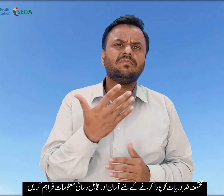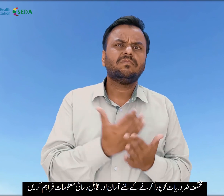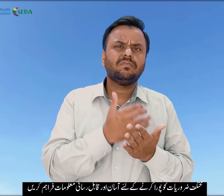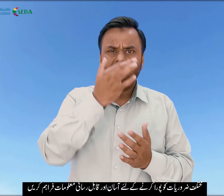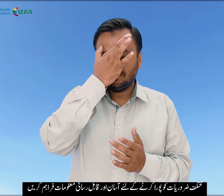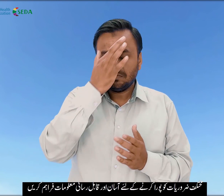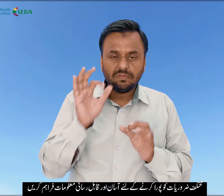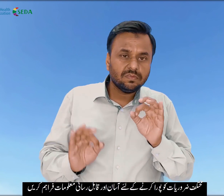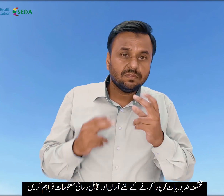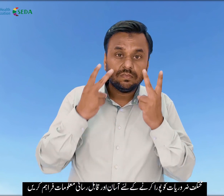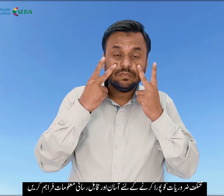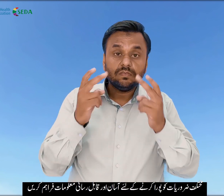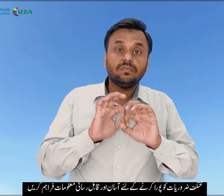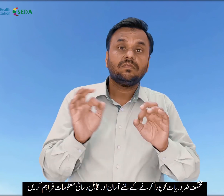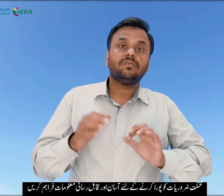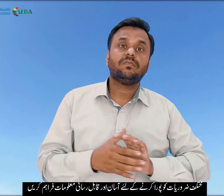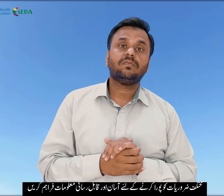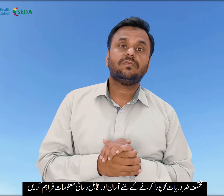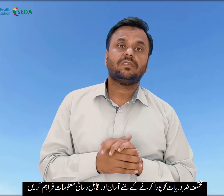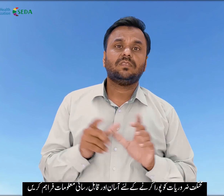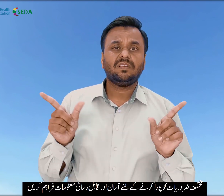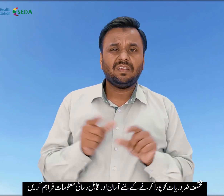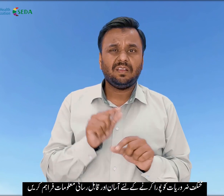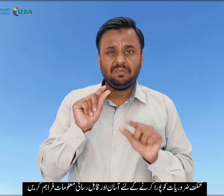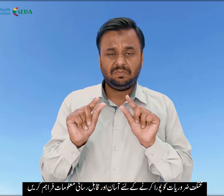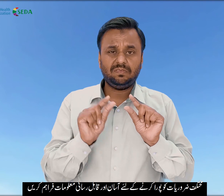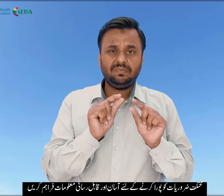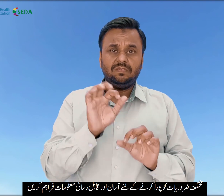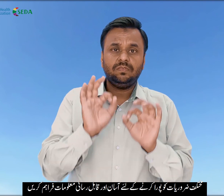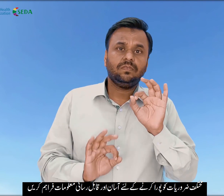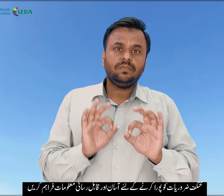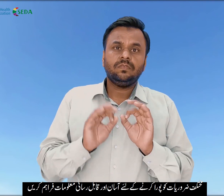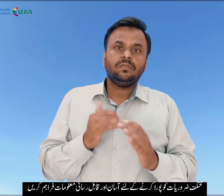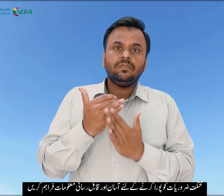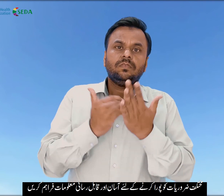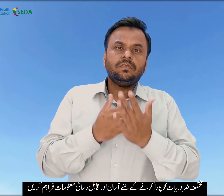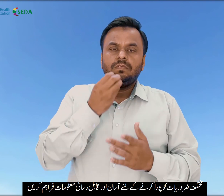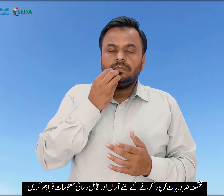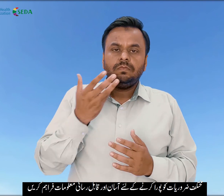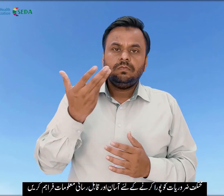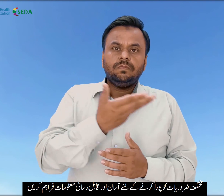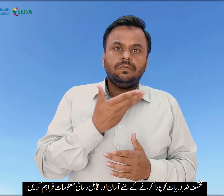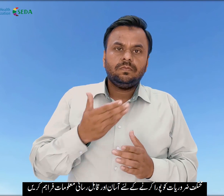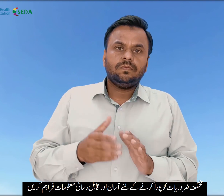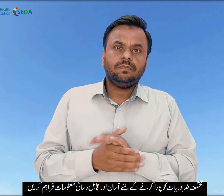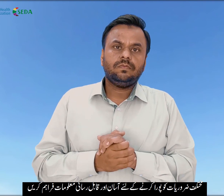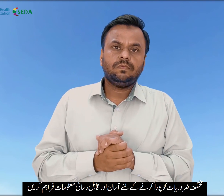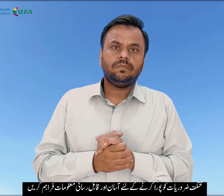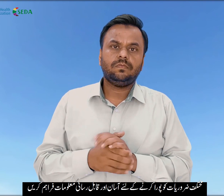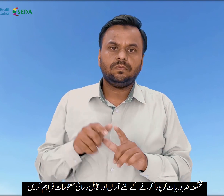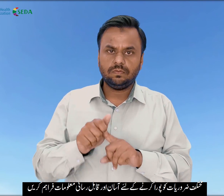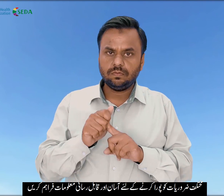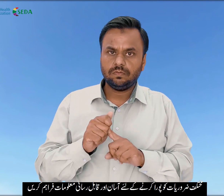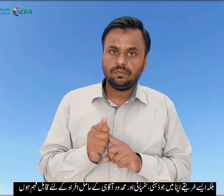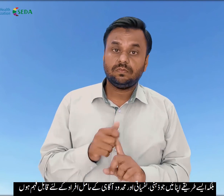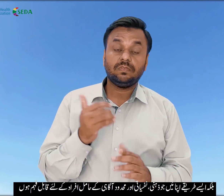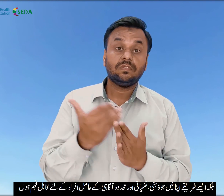مختلف ضروریات کو پورا کرنے کے لیے آسان اور قابل رسائی معلومات فراہم کریں، بلکہ ایسے